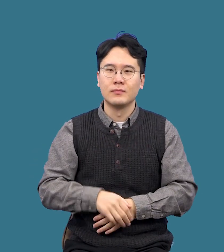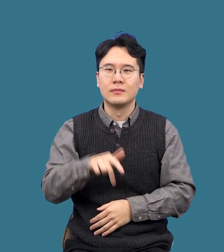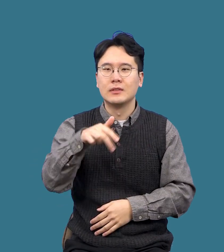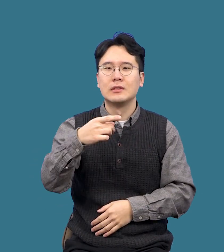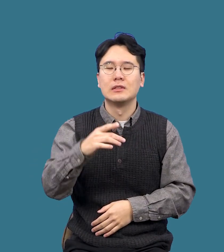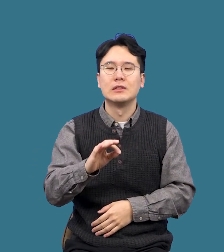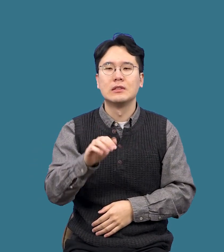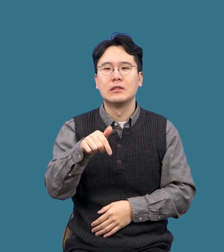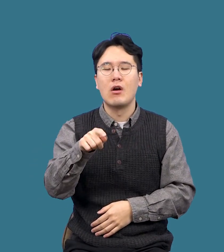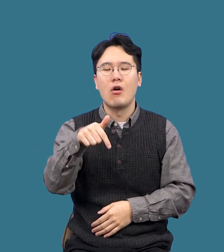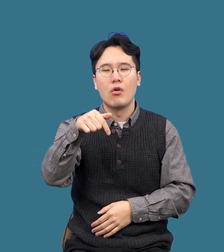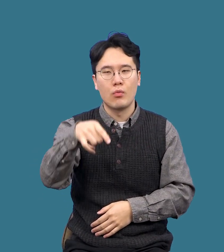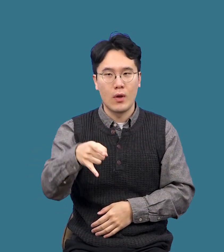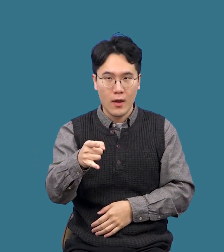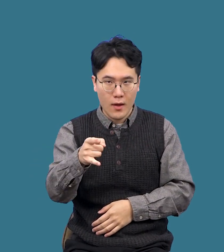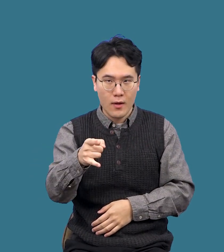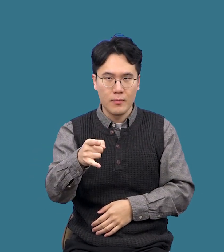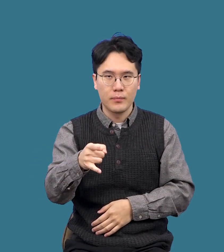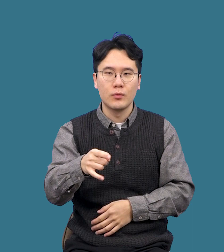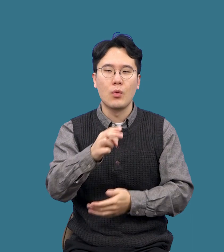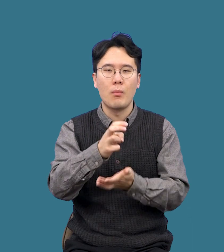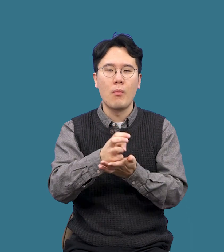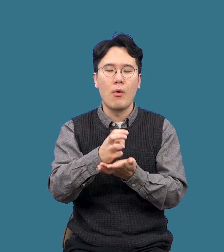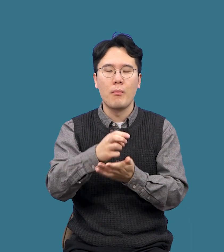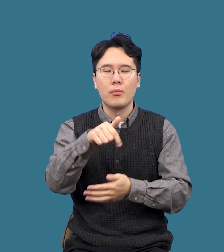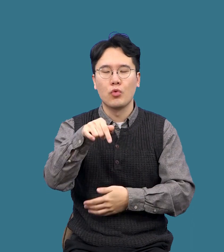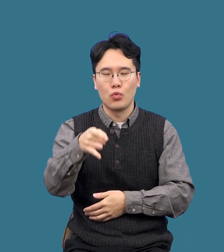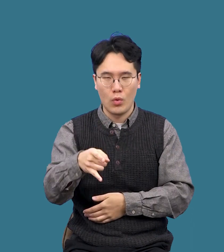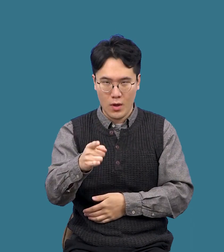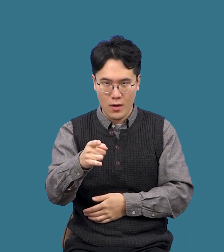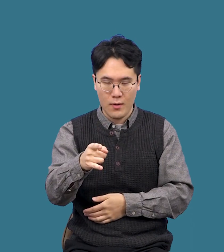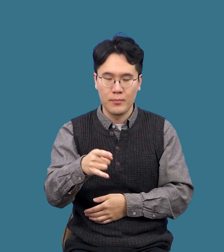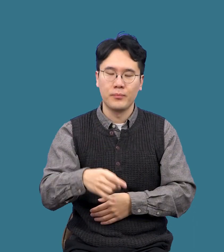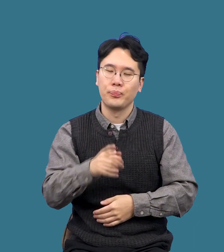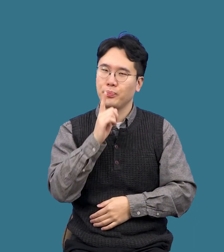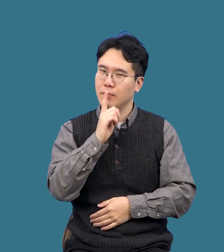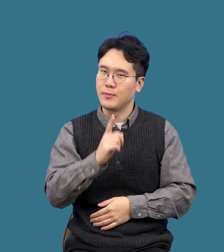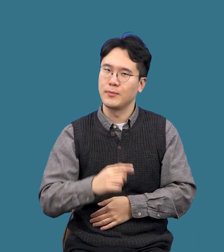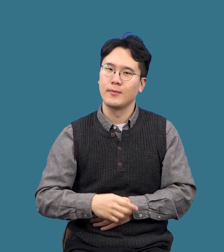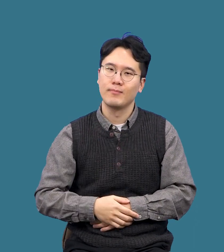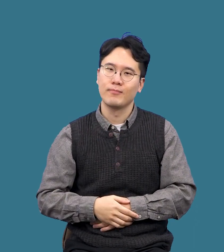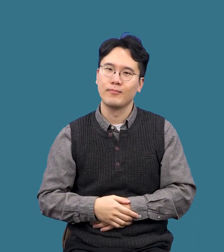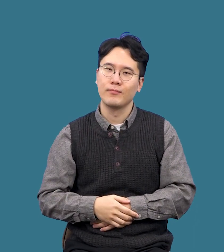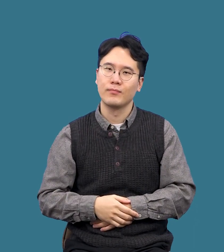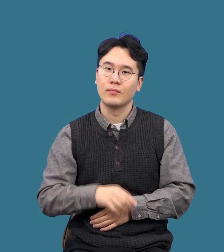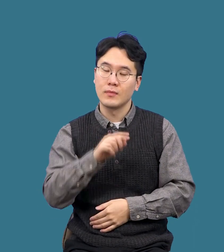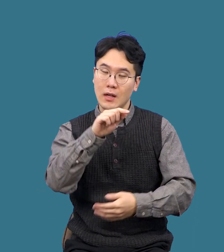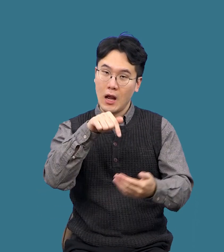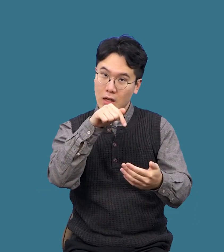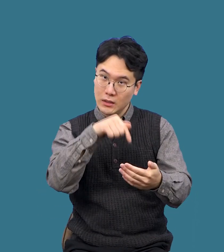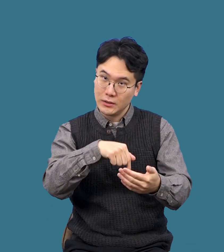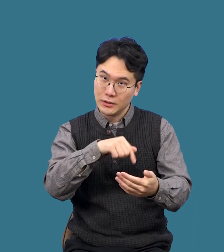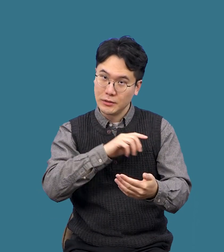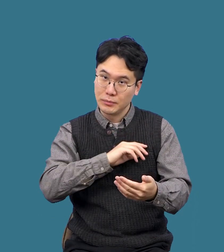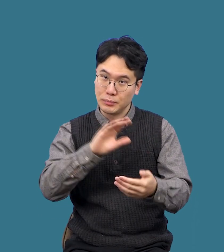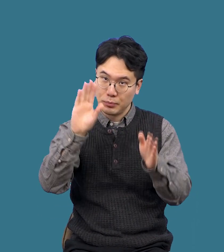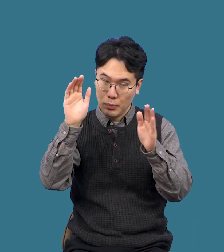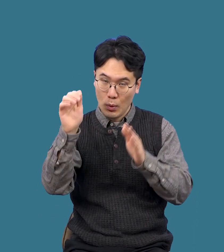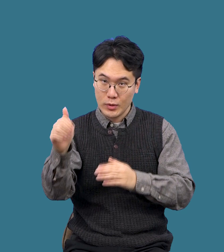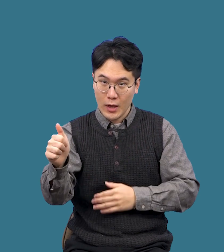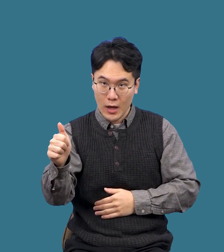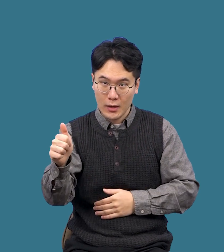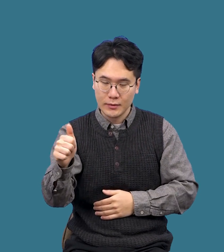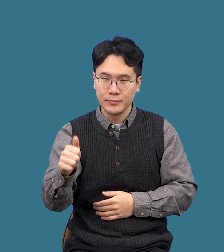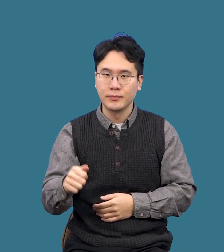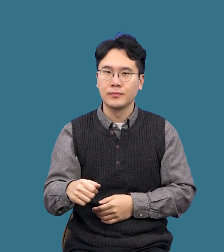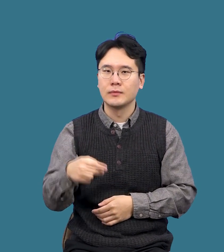혹은 법궤라고도 말합니다. 이 법궤 안에는 모세가 시내산에 올라가 하나님께 받았던